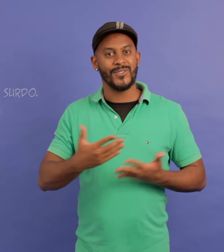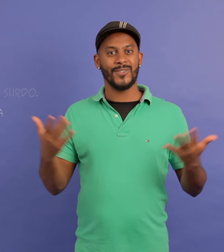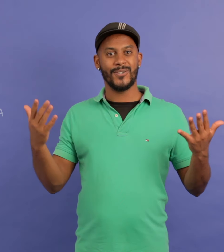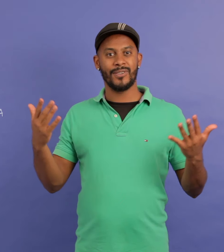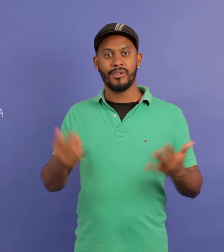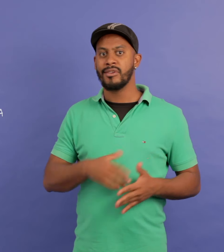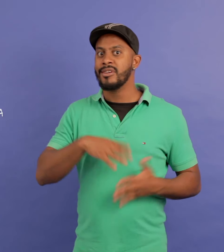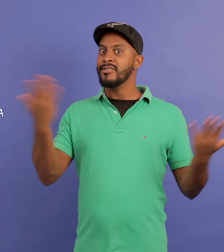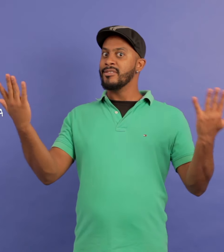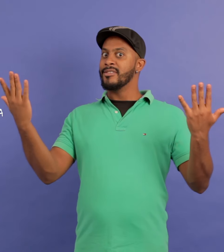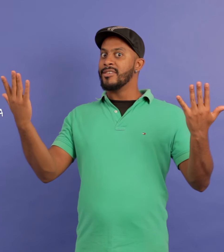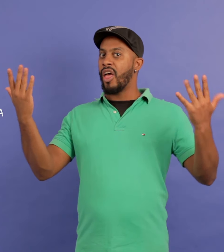E eu tenho uma novidade.